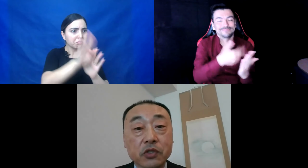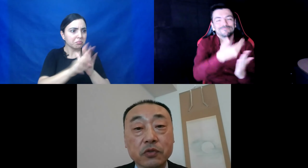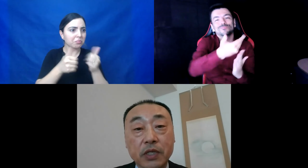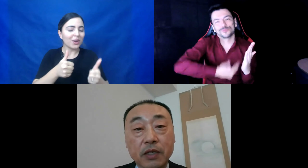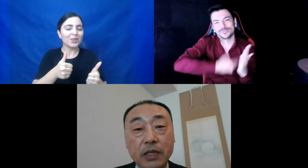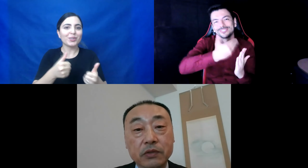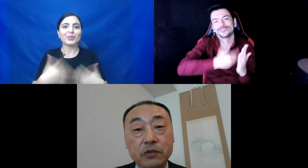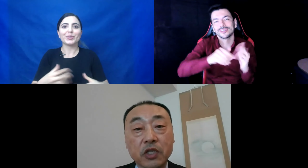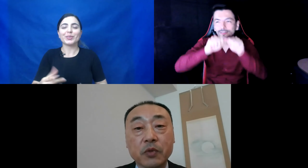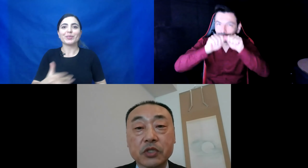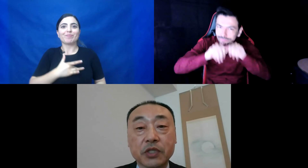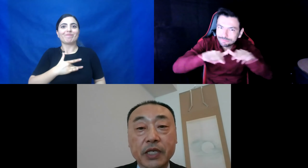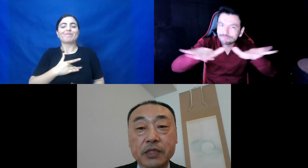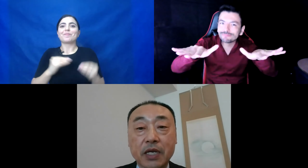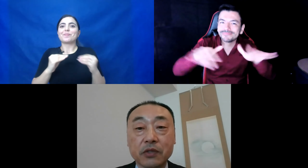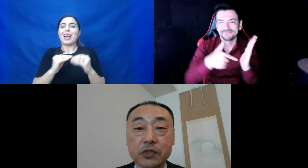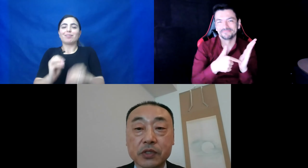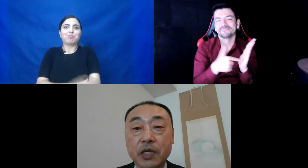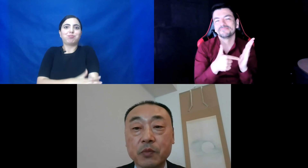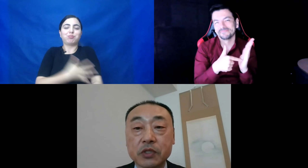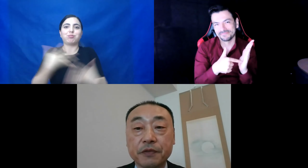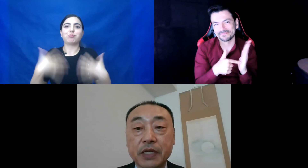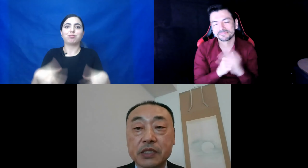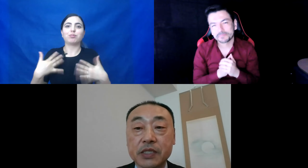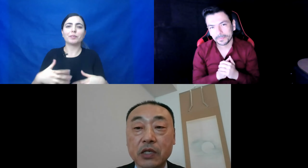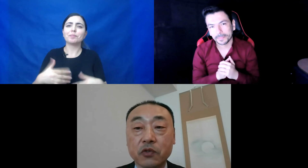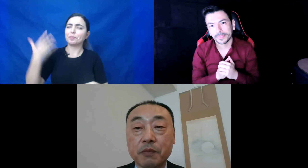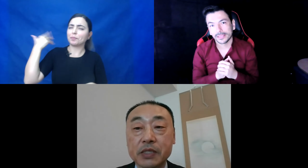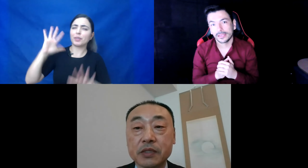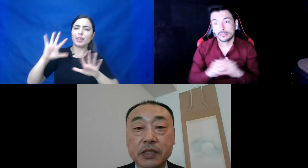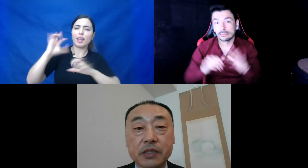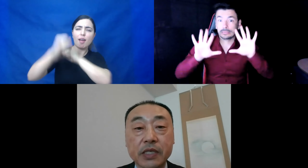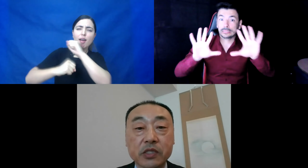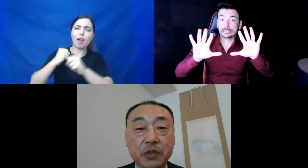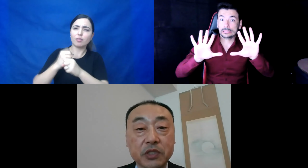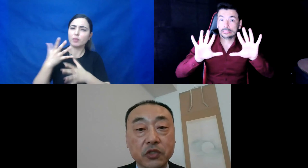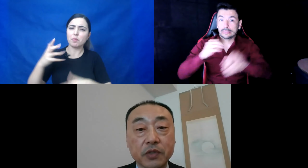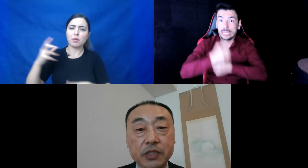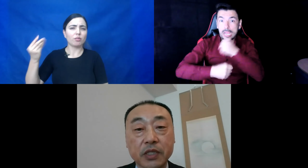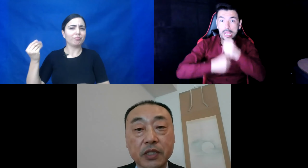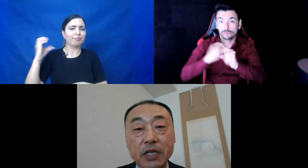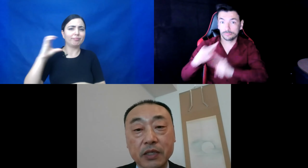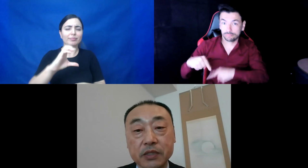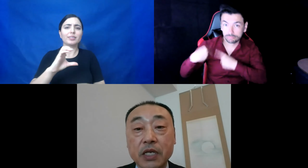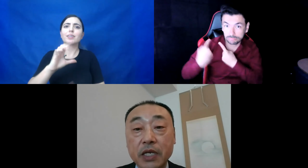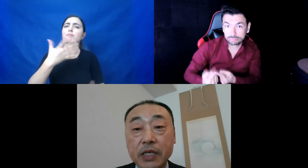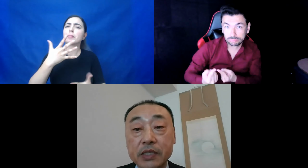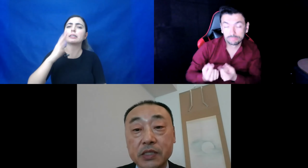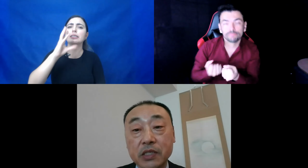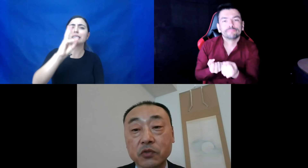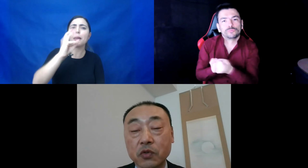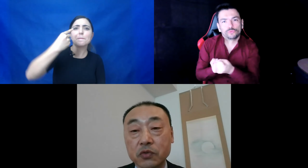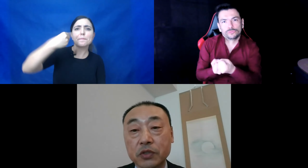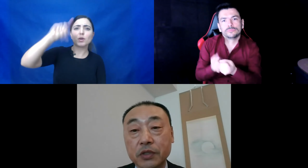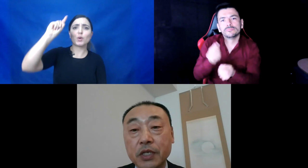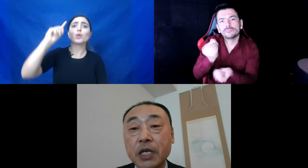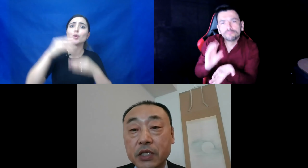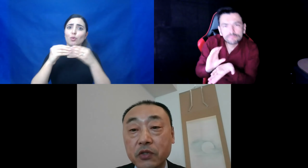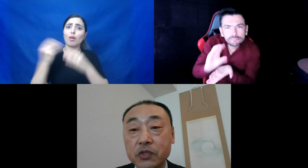En los últimos 10 años, hemos financiado más de 6 millones de dólares en este